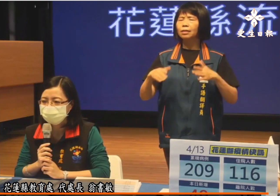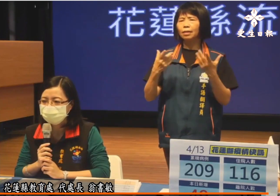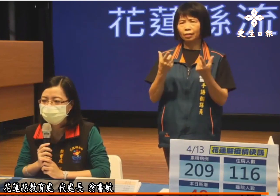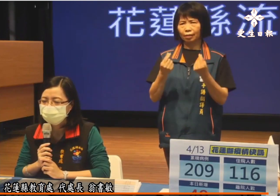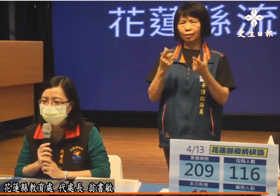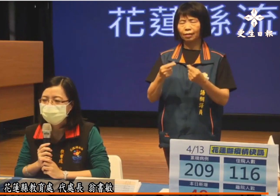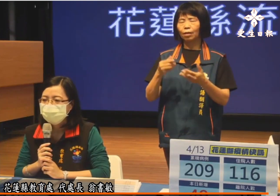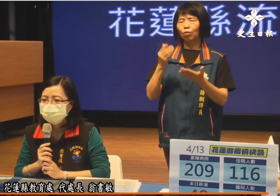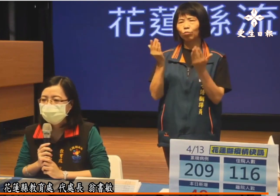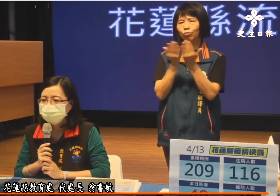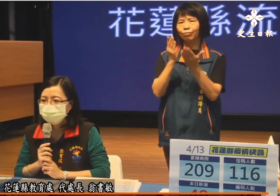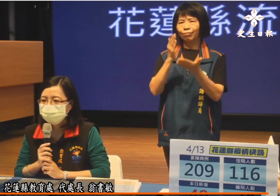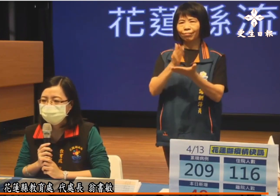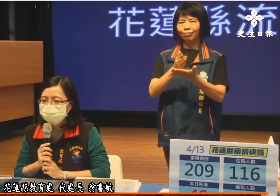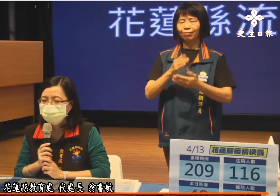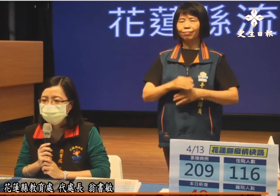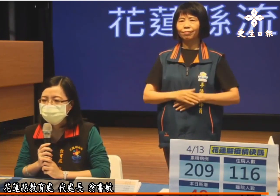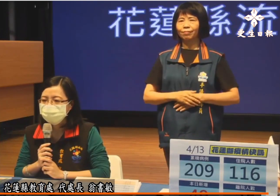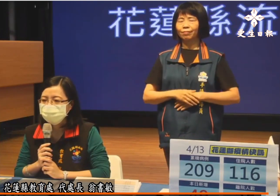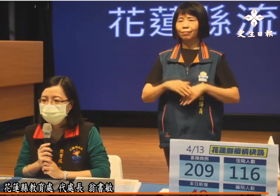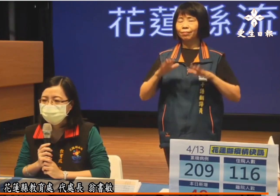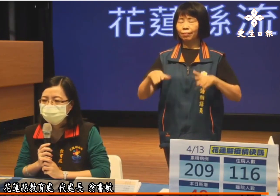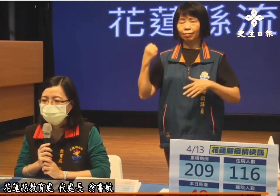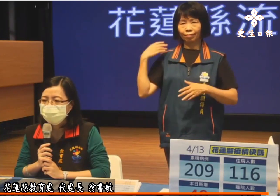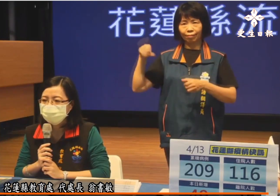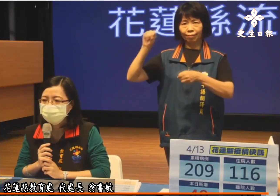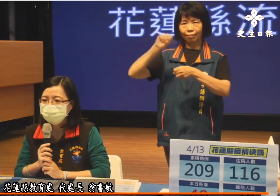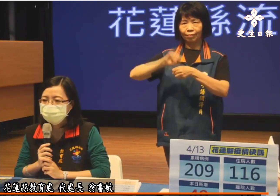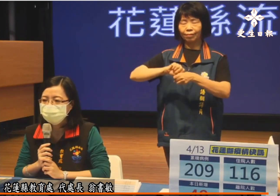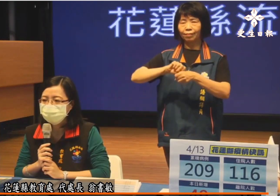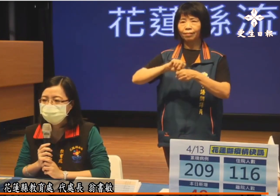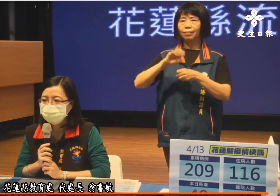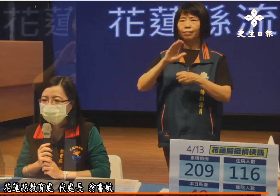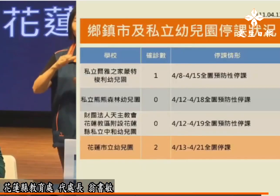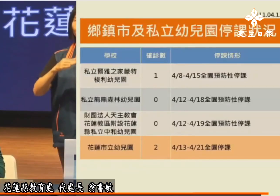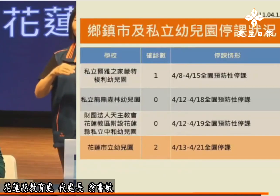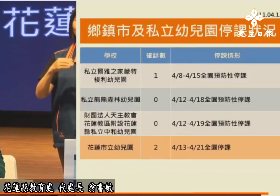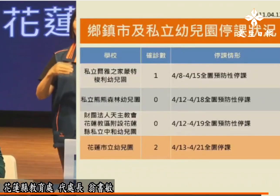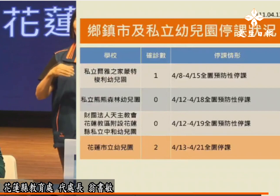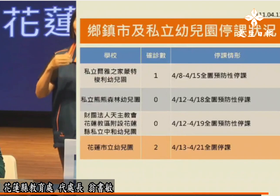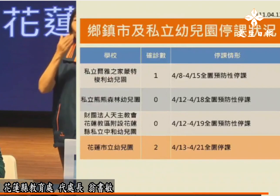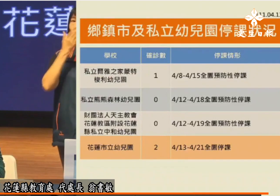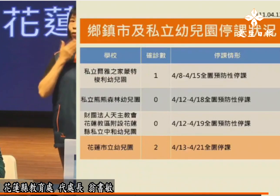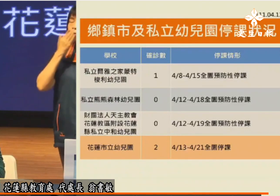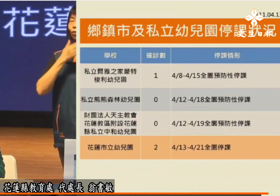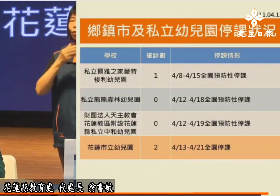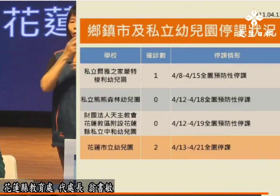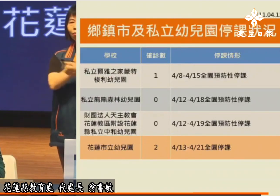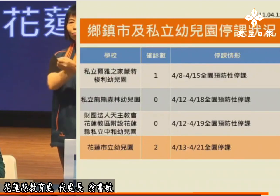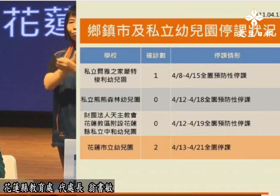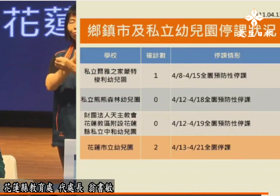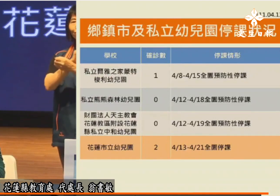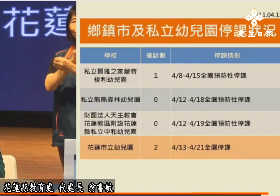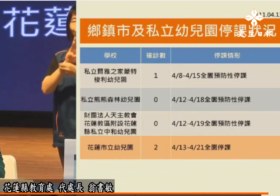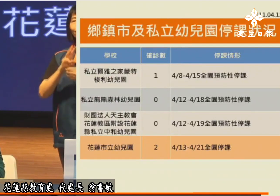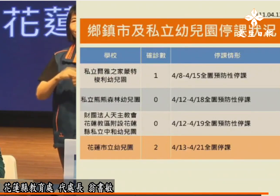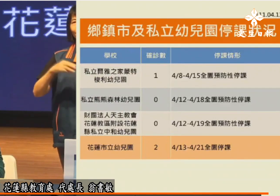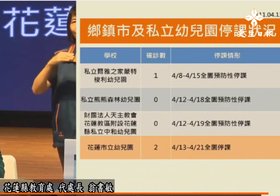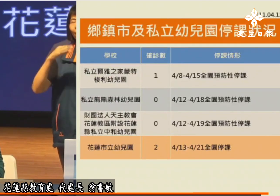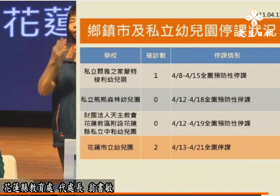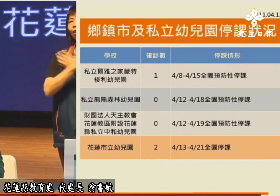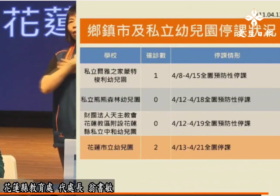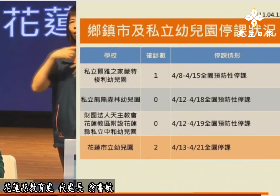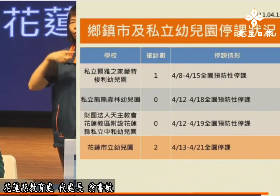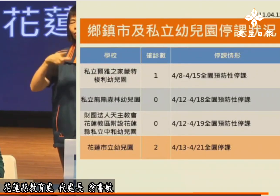是持续停课。那今天新增的有包含熊熊森林幼儿园，那它是采预防性